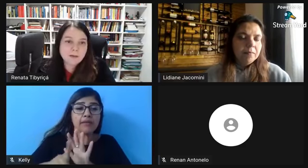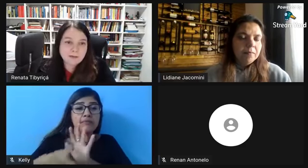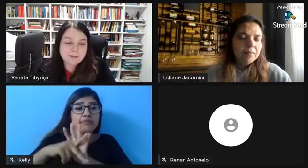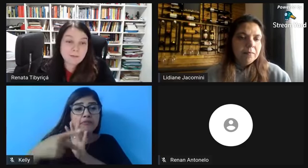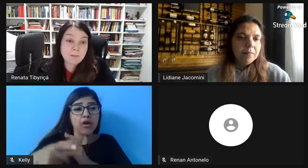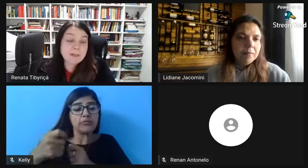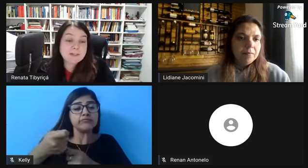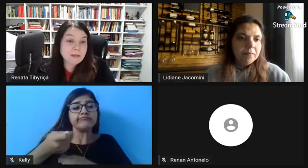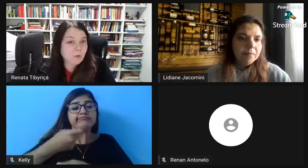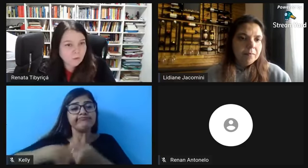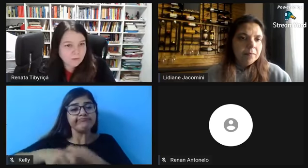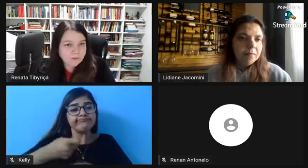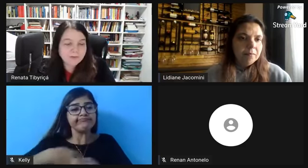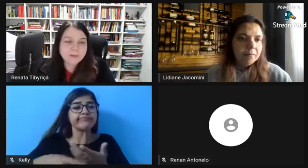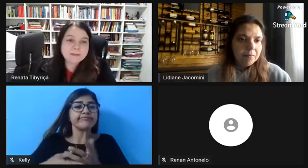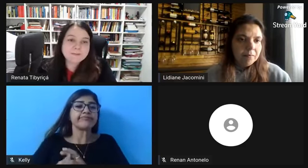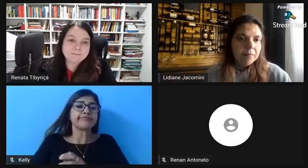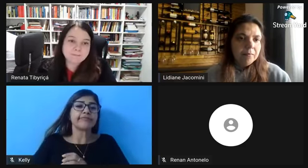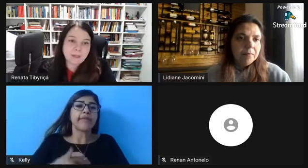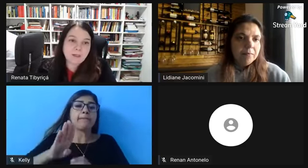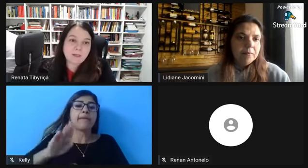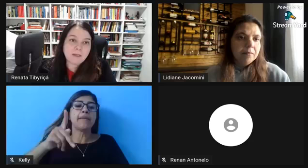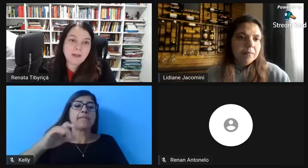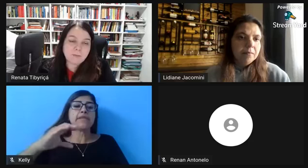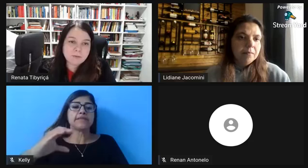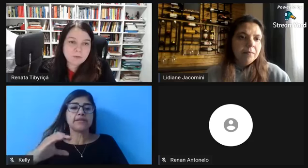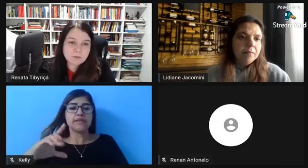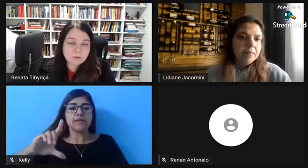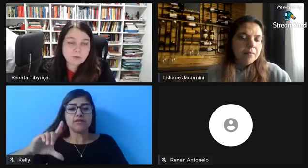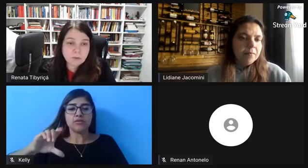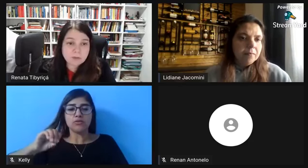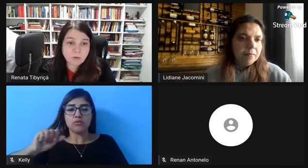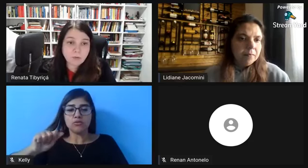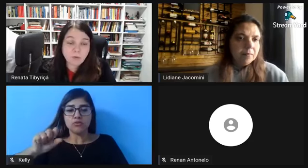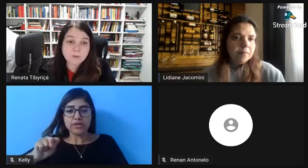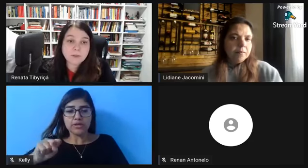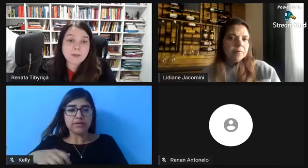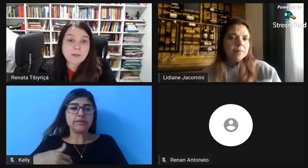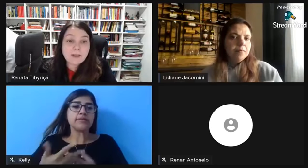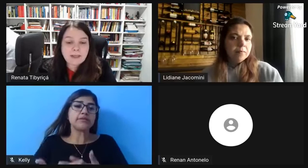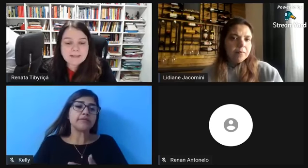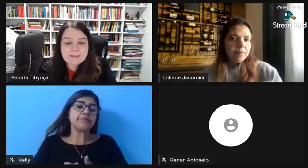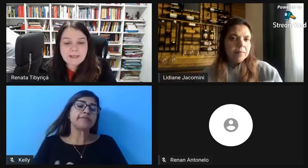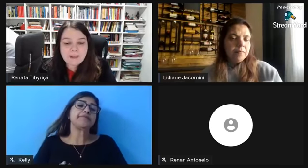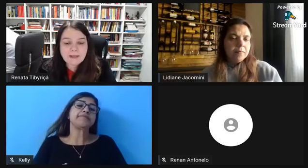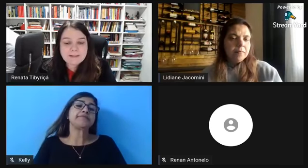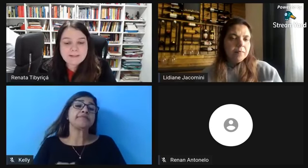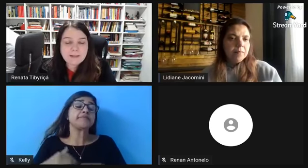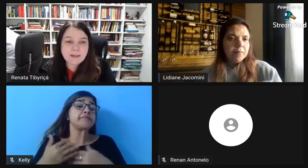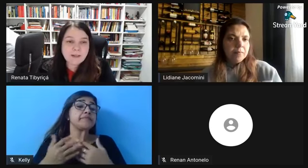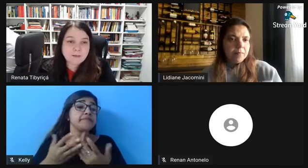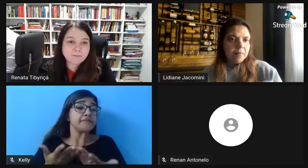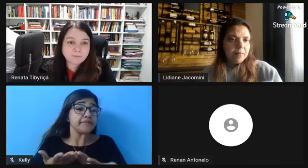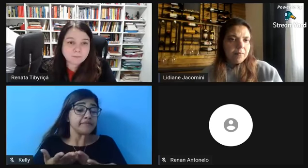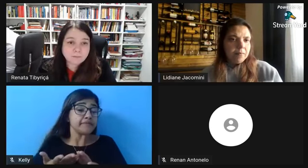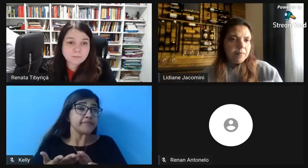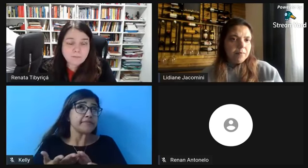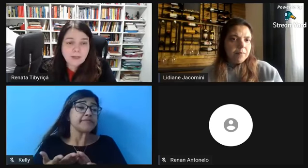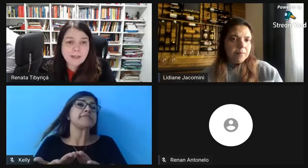que seria o BPC-LOAS, né? E aí, por isso que muitas pessoas conhecem como LOAS. Esse